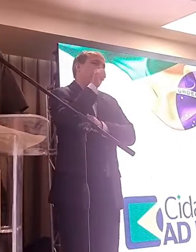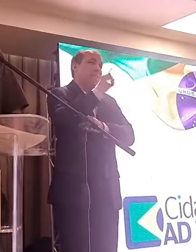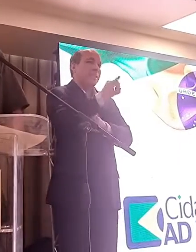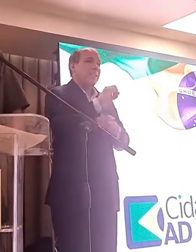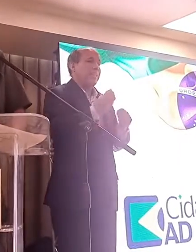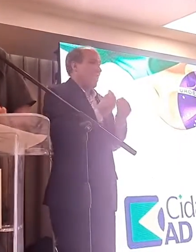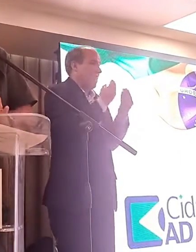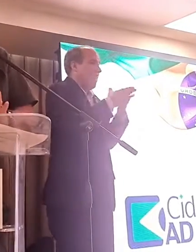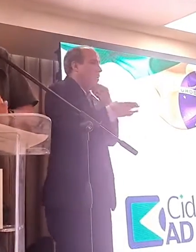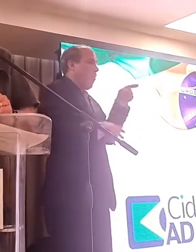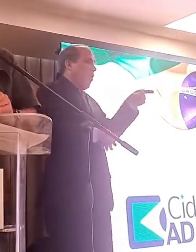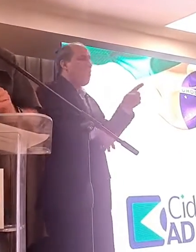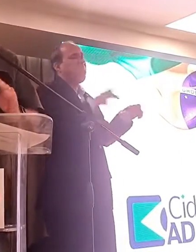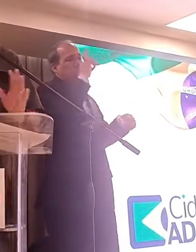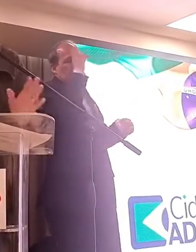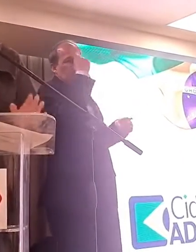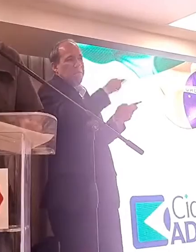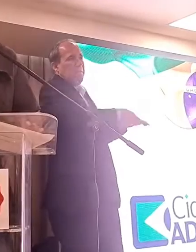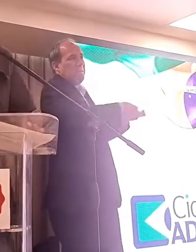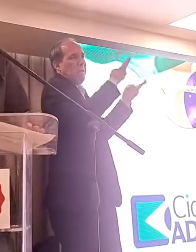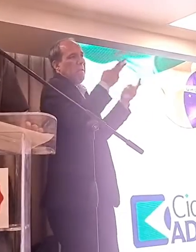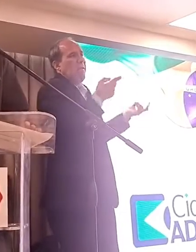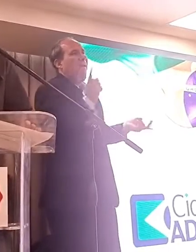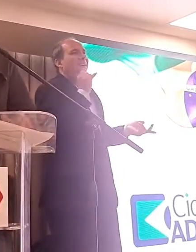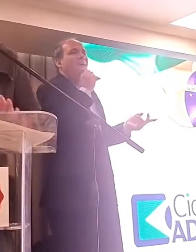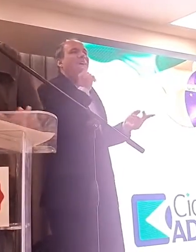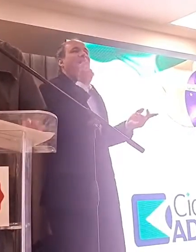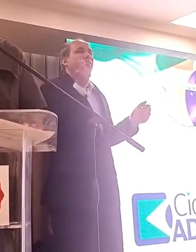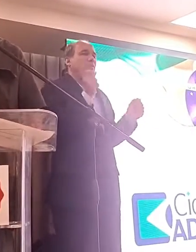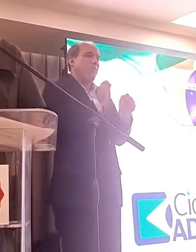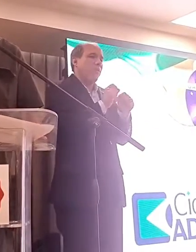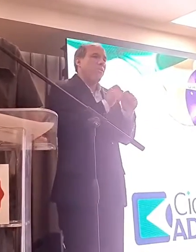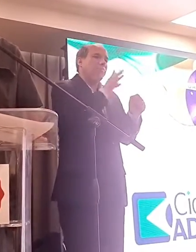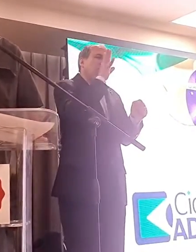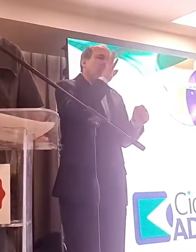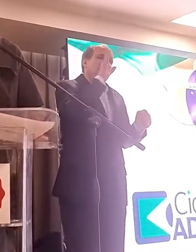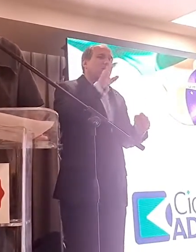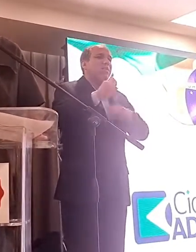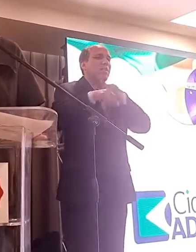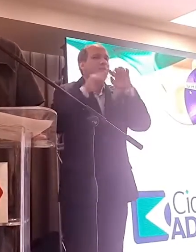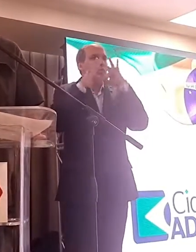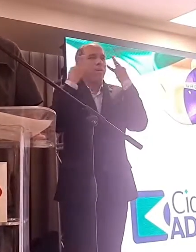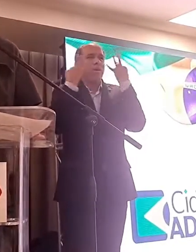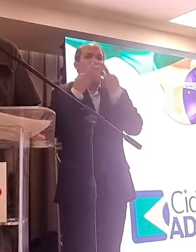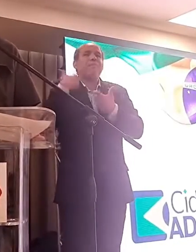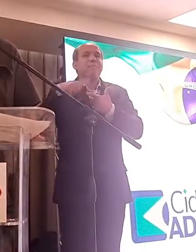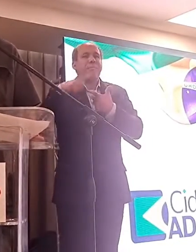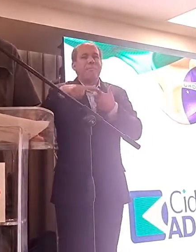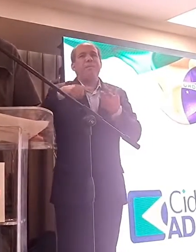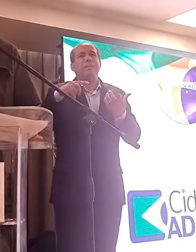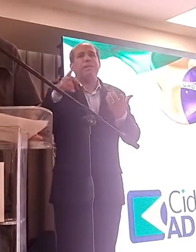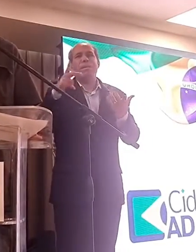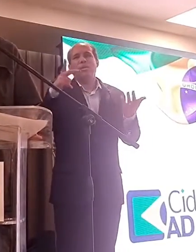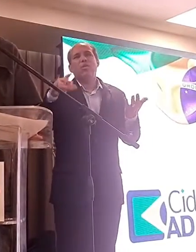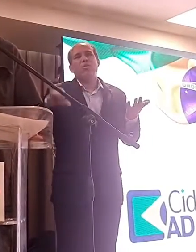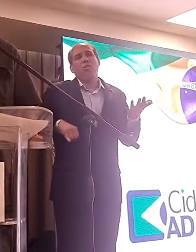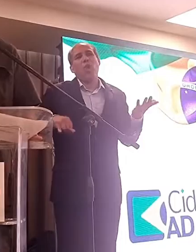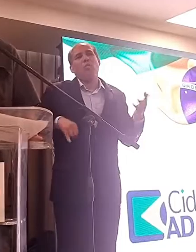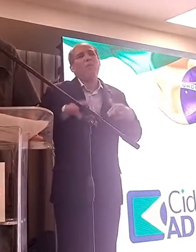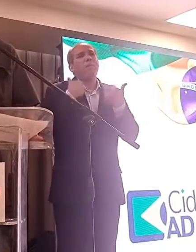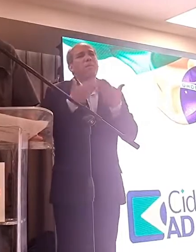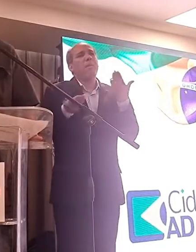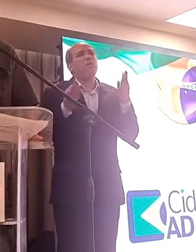vezes, com o maridão, ele vende, faz uma gracinha e a família continua sem nada. Quando se fala em Auxílio Brasil,